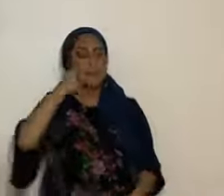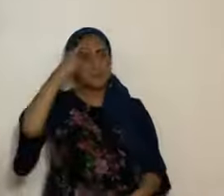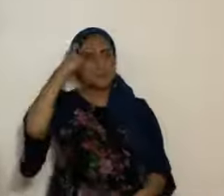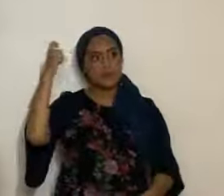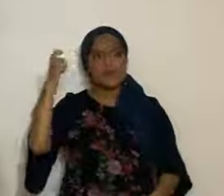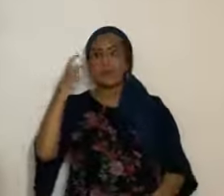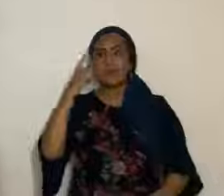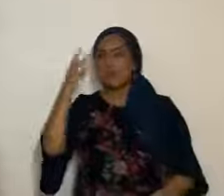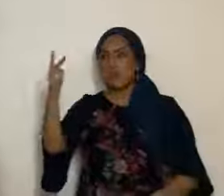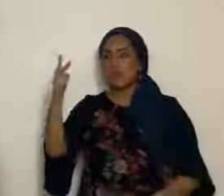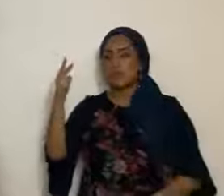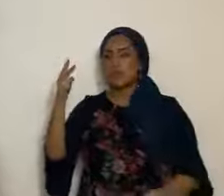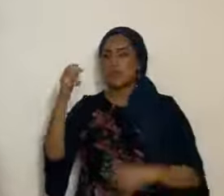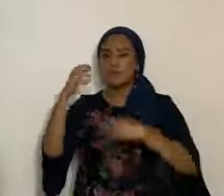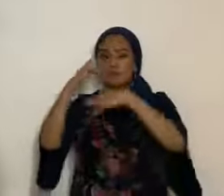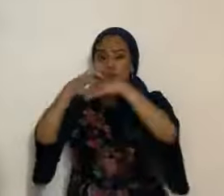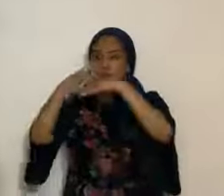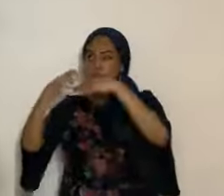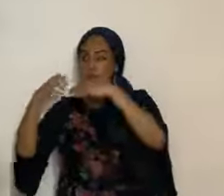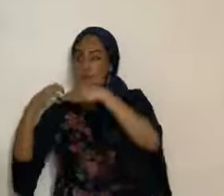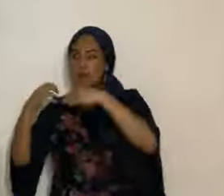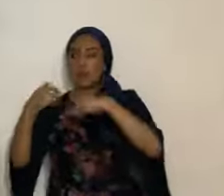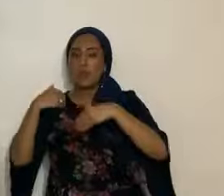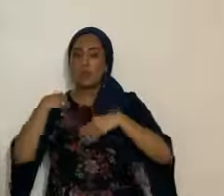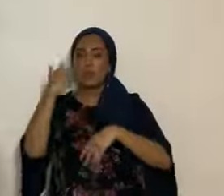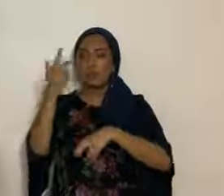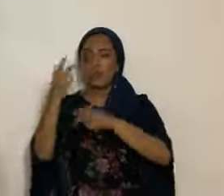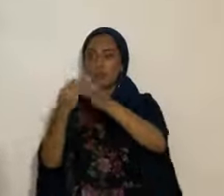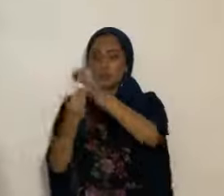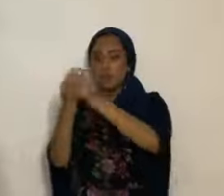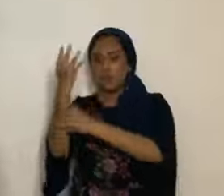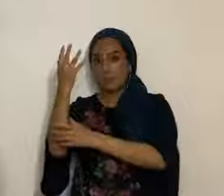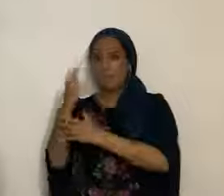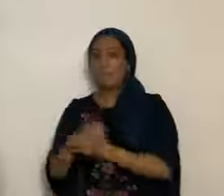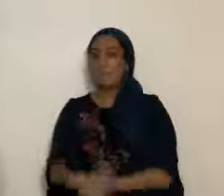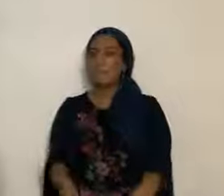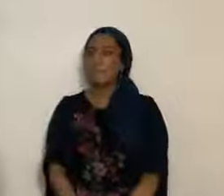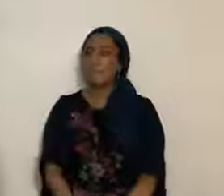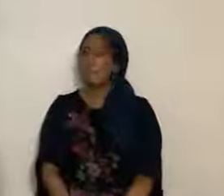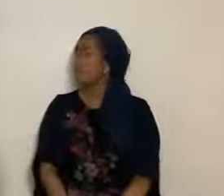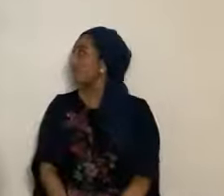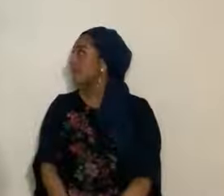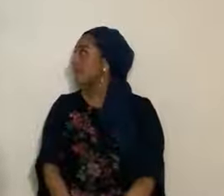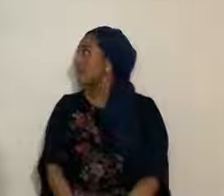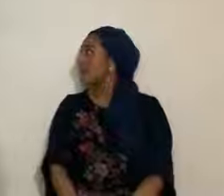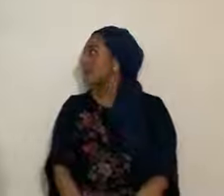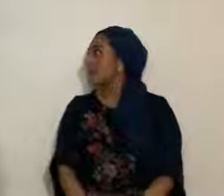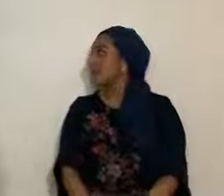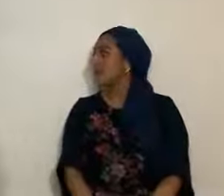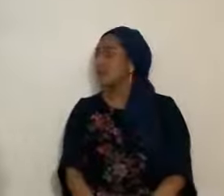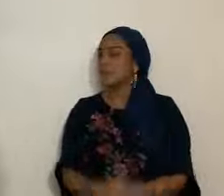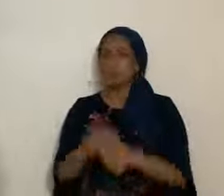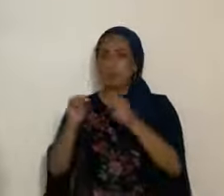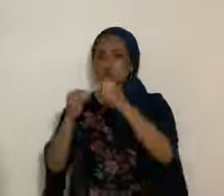delante de mí, y en la vid 3 sarmientos, y ella como que brotaba y arrojaba su